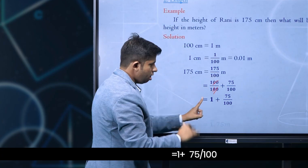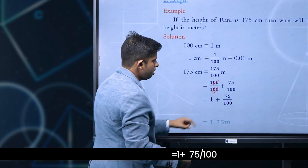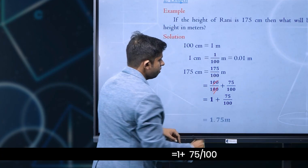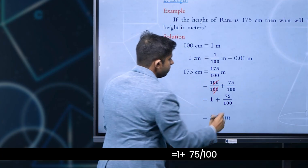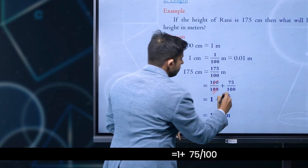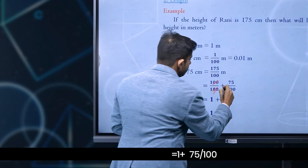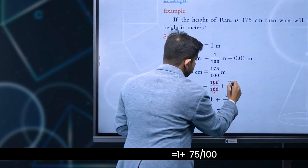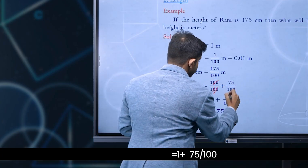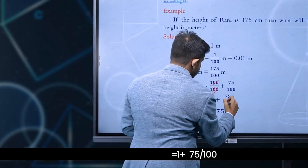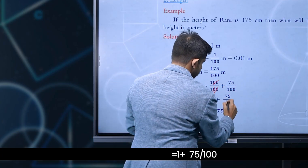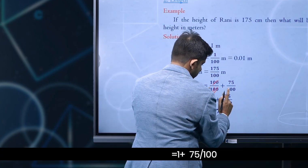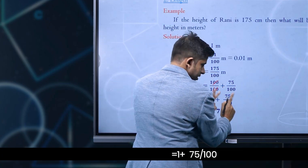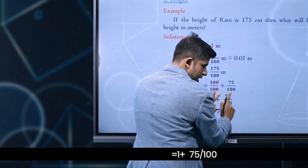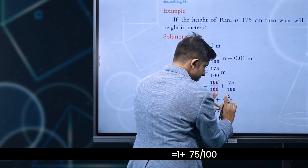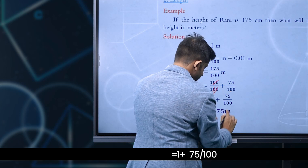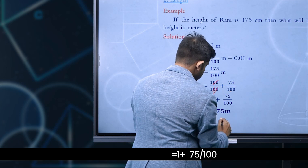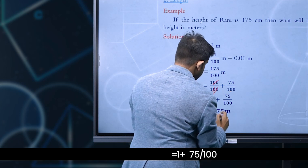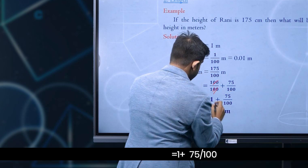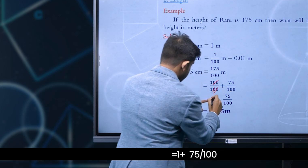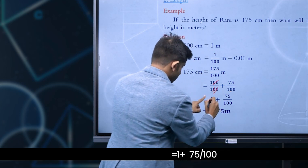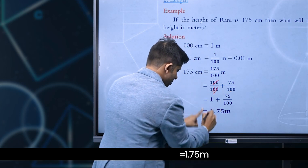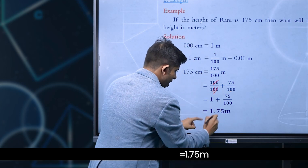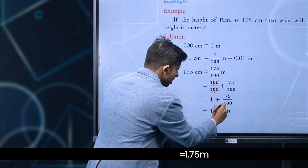बरोबर 1 अधिक 75 भागिले 100 बरोबर